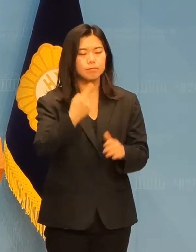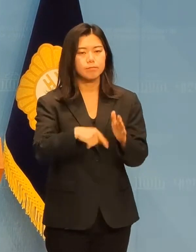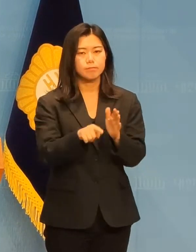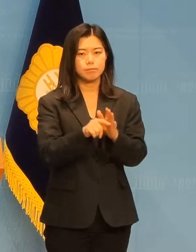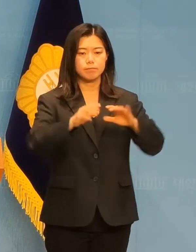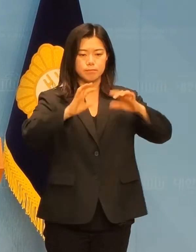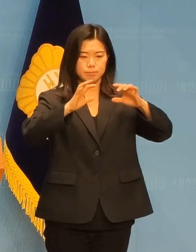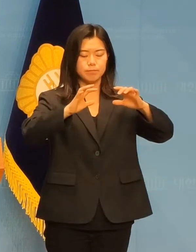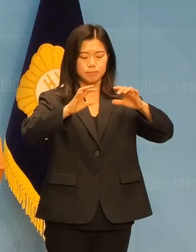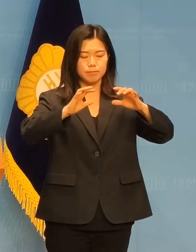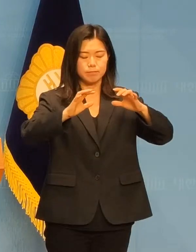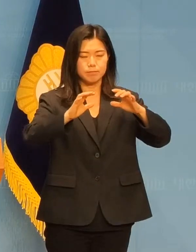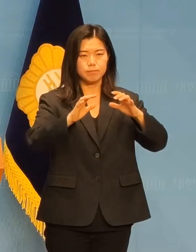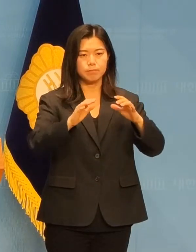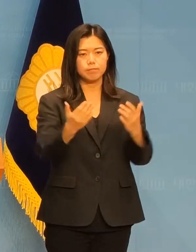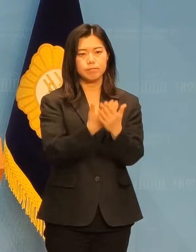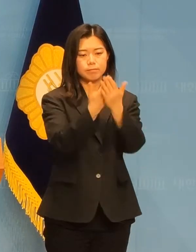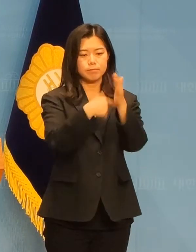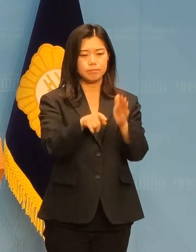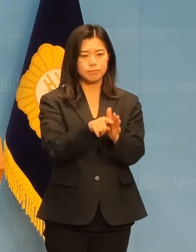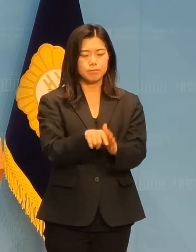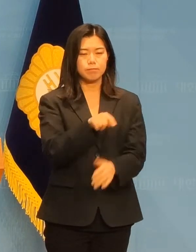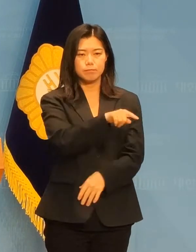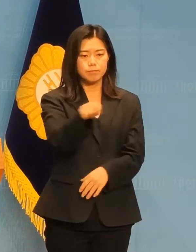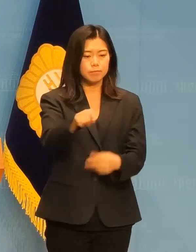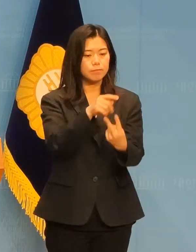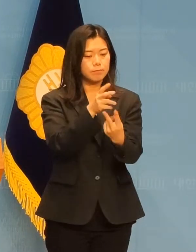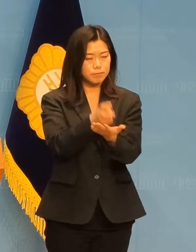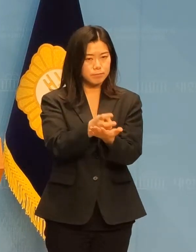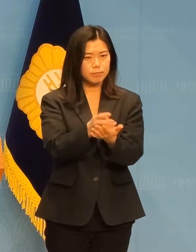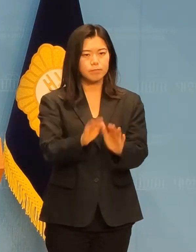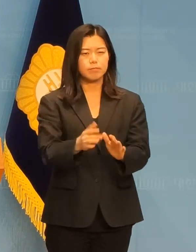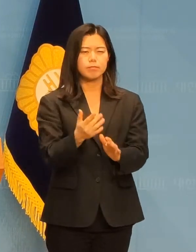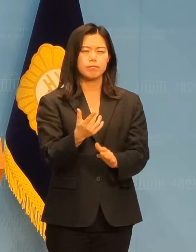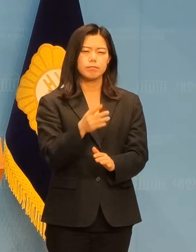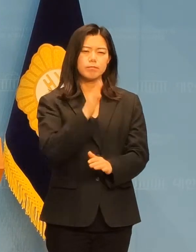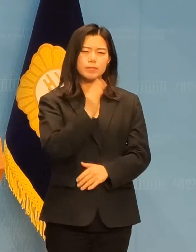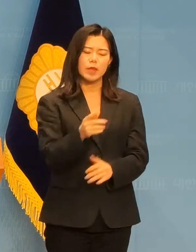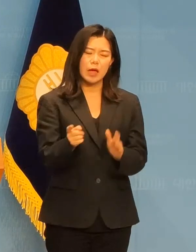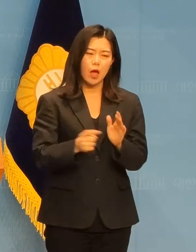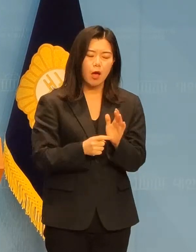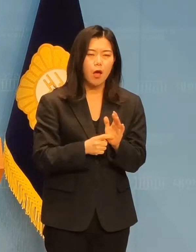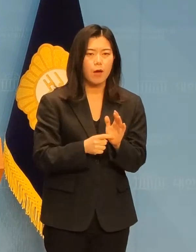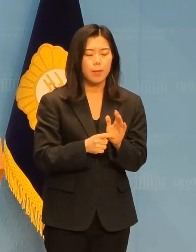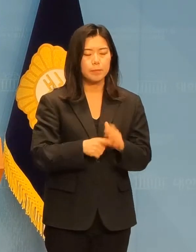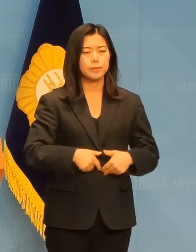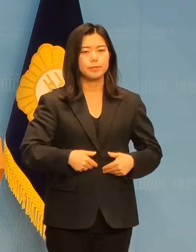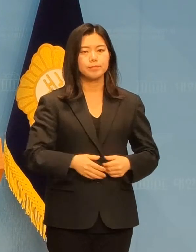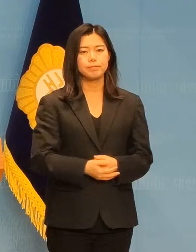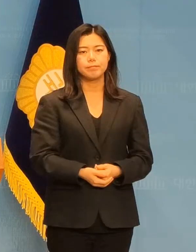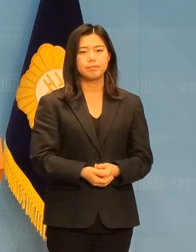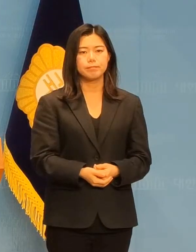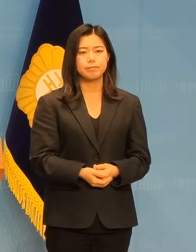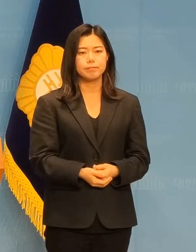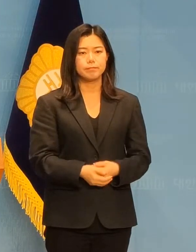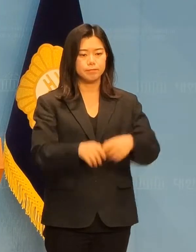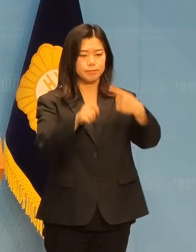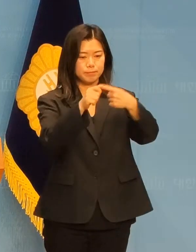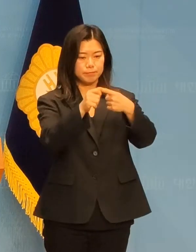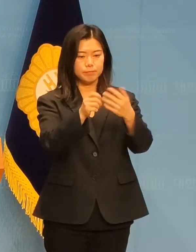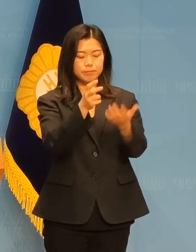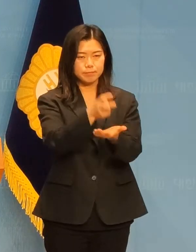변화 발전해 나가기 위해서 이 두 법은 지금 가장 시급한 법안 중에 하나라고 생각하고 있습니다. 첫 번째